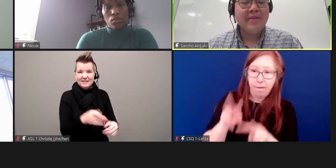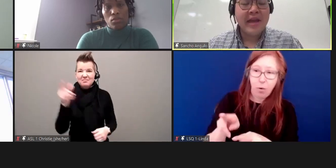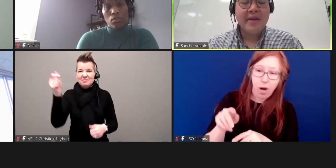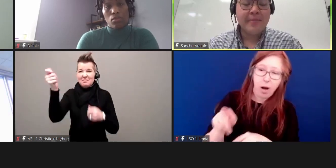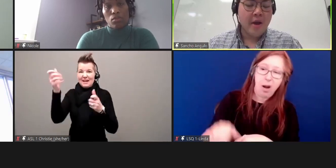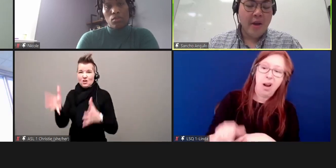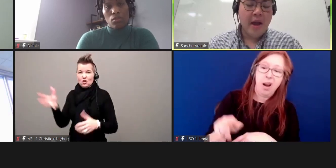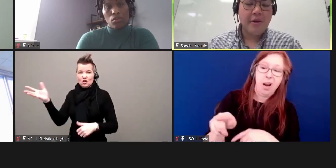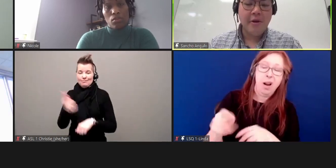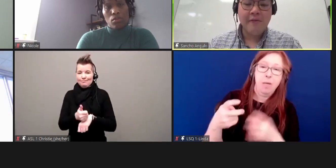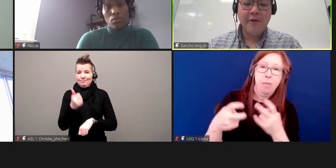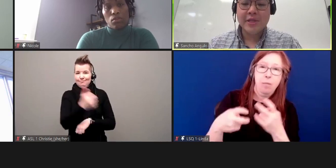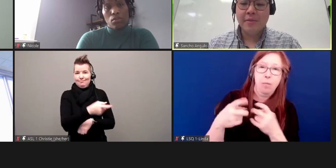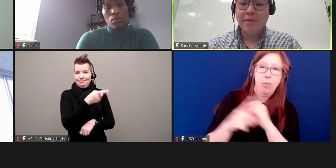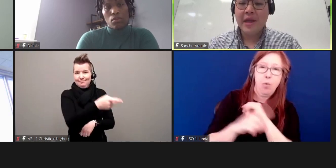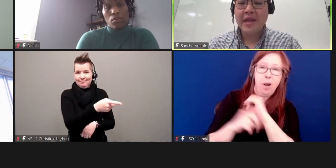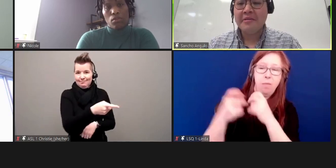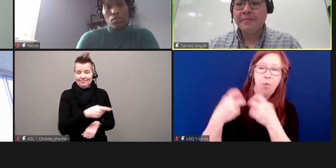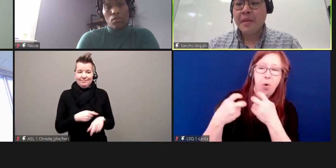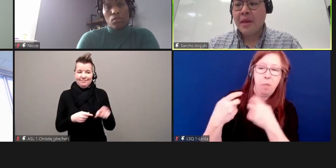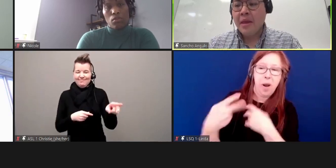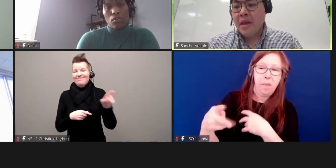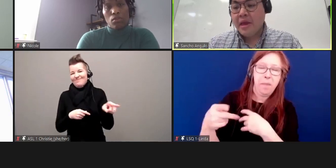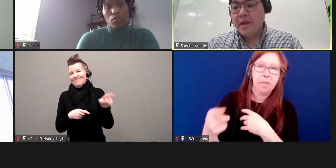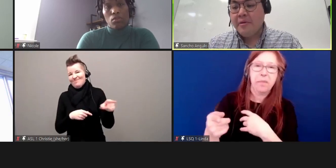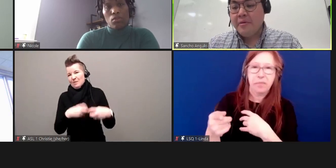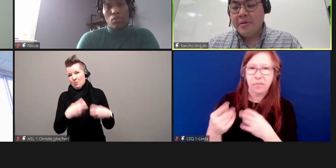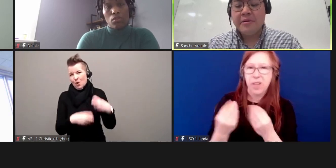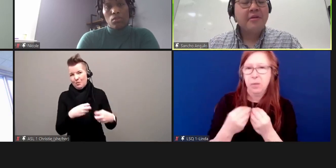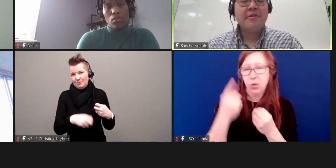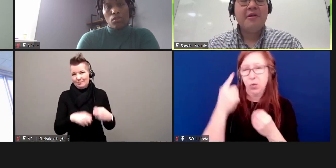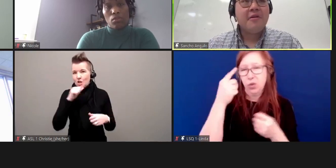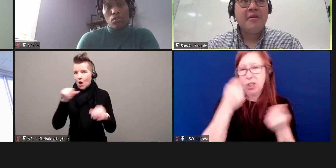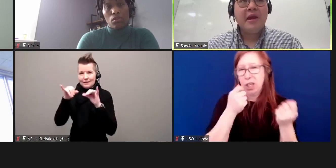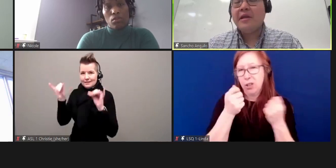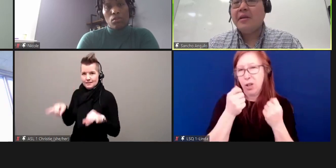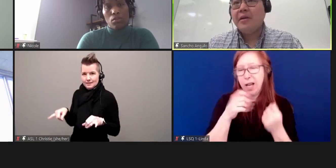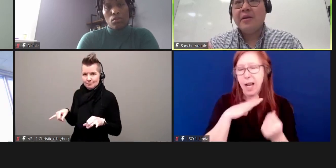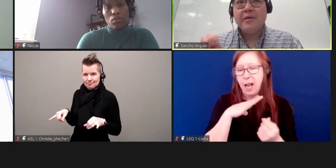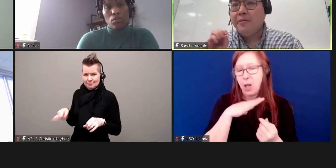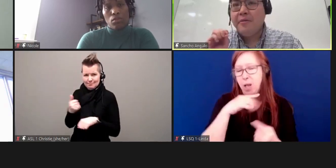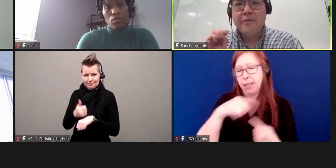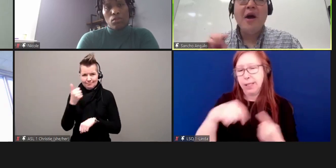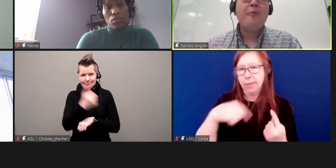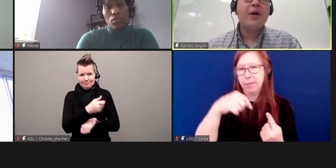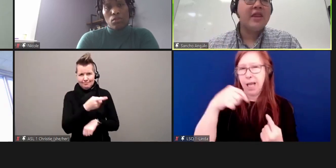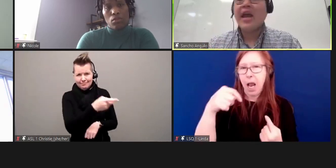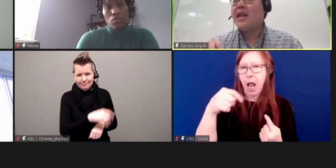de gestionnaires sont dans une spirale de négativité.